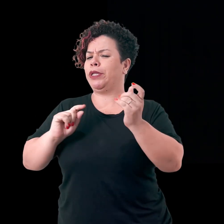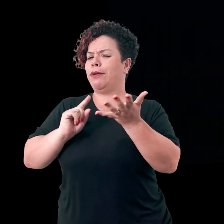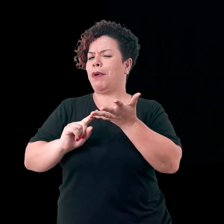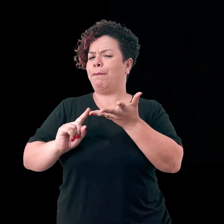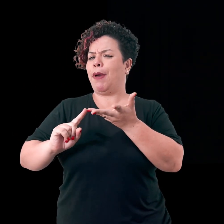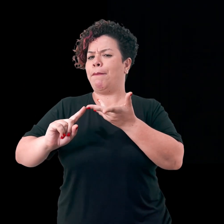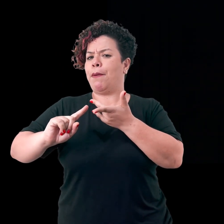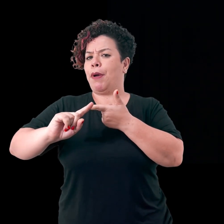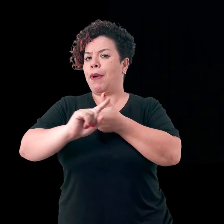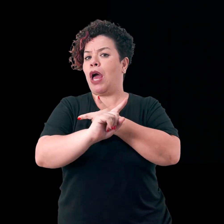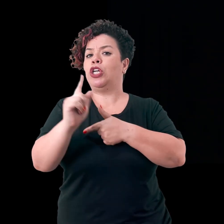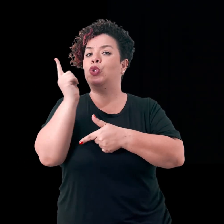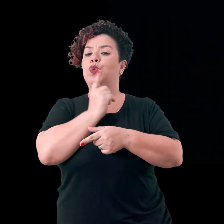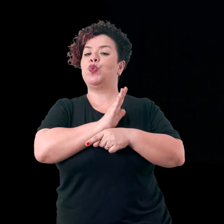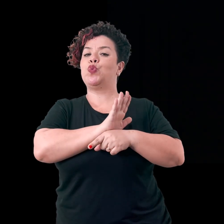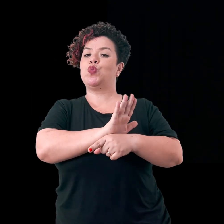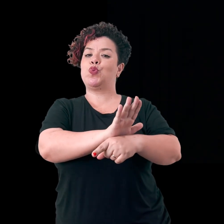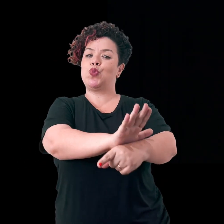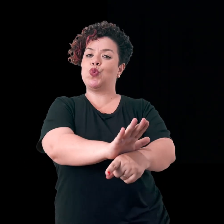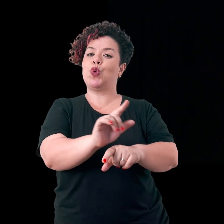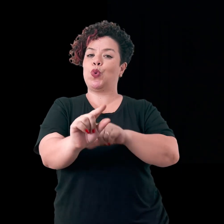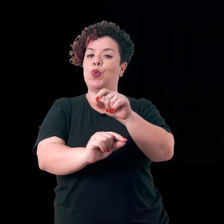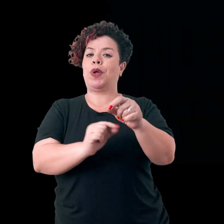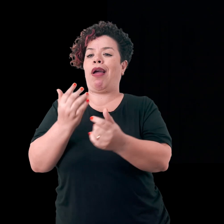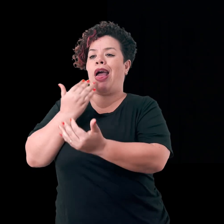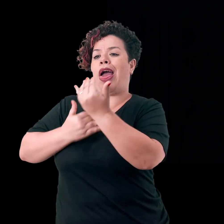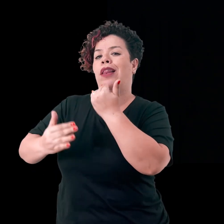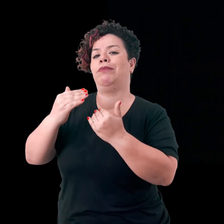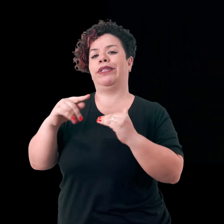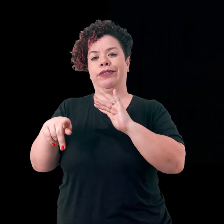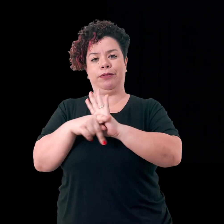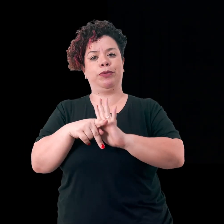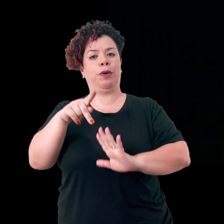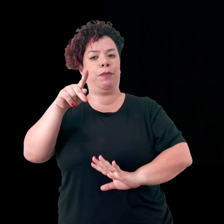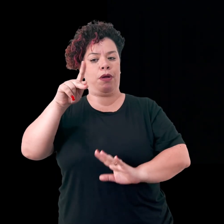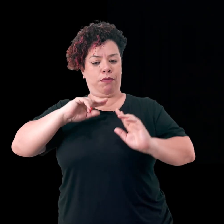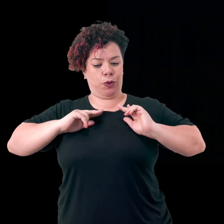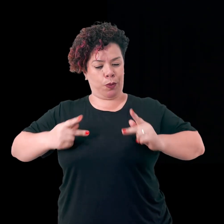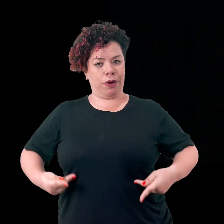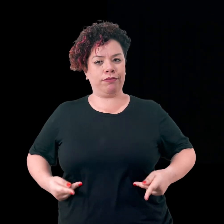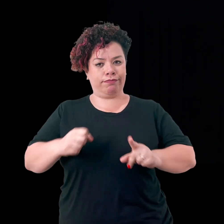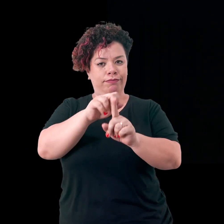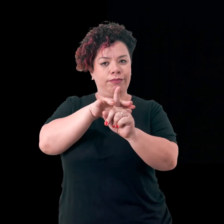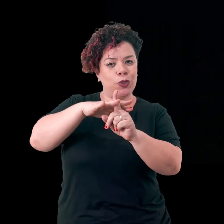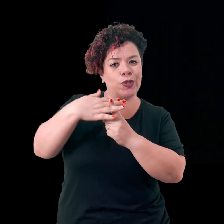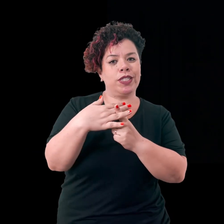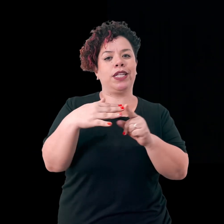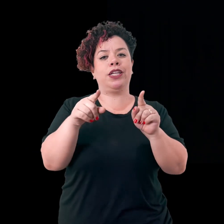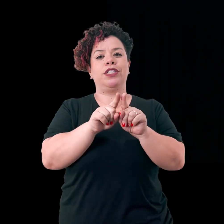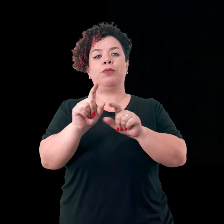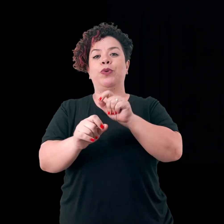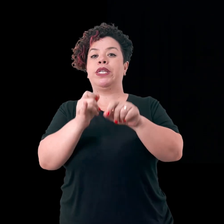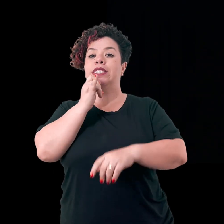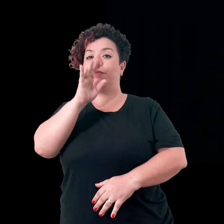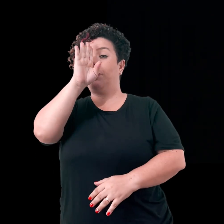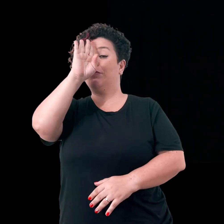de, pelo menos, contribuir, né, com essa demanda da sociedade, em especial a aquicultura. E